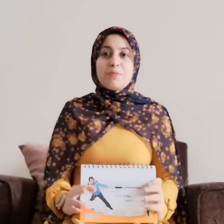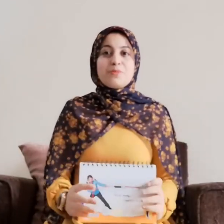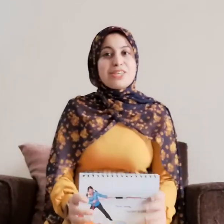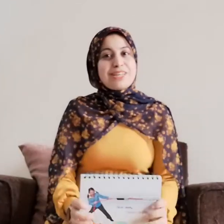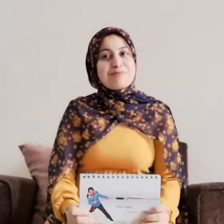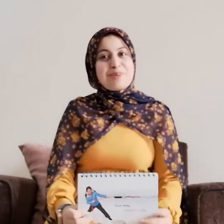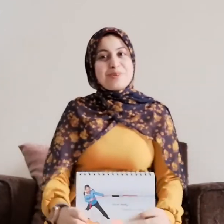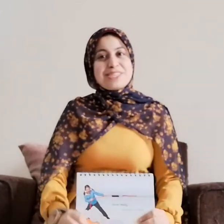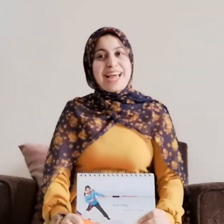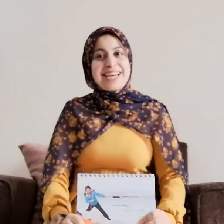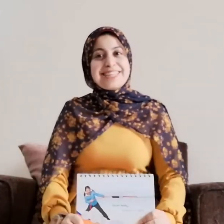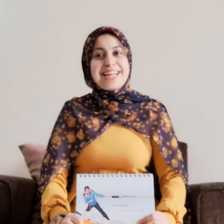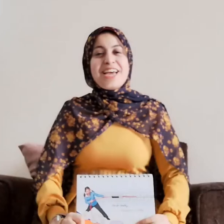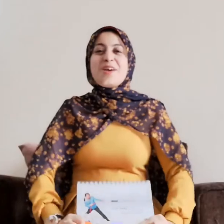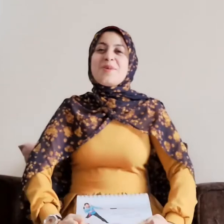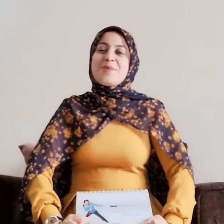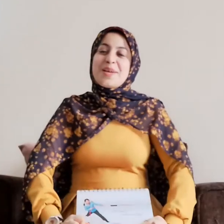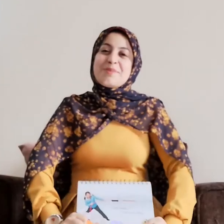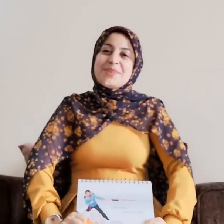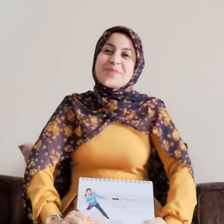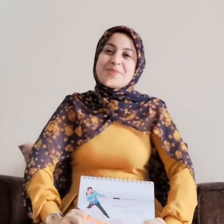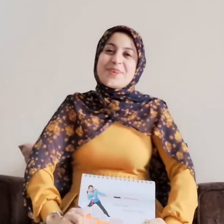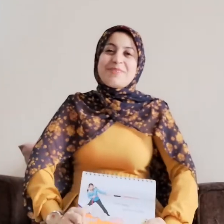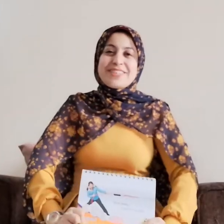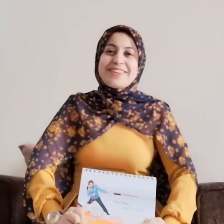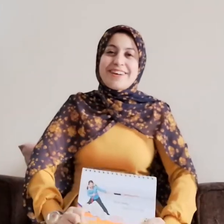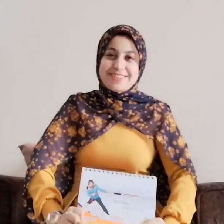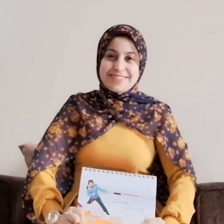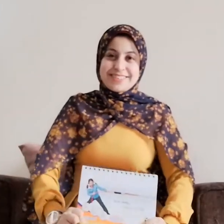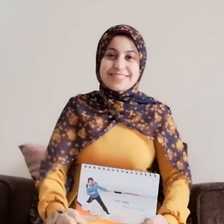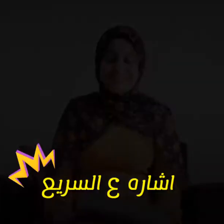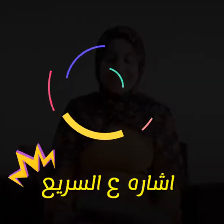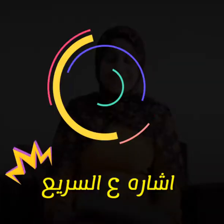ودي كانت ملحوظة حلقتنا، ويلا بينا نشوف كلمات النهاردة.